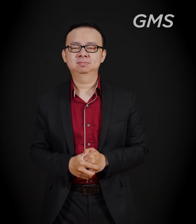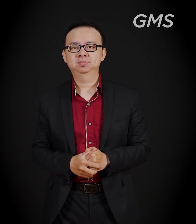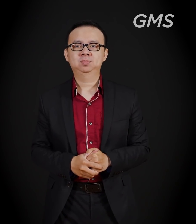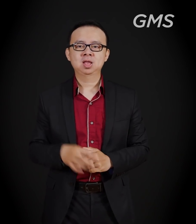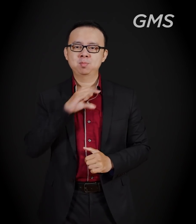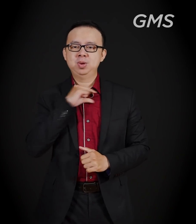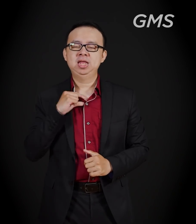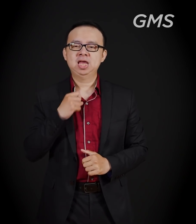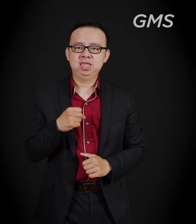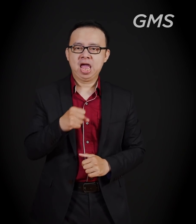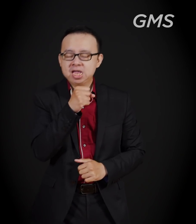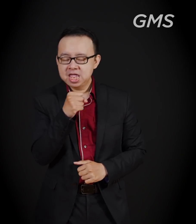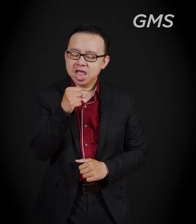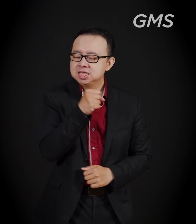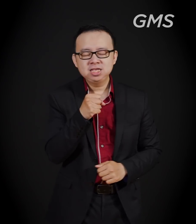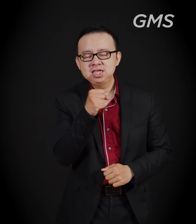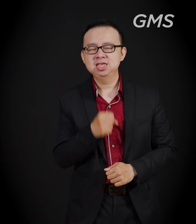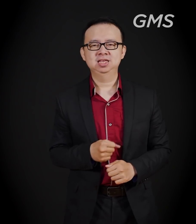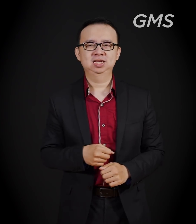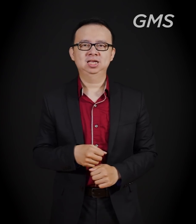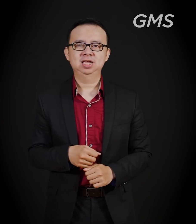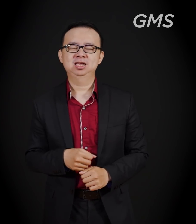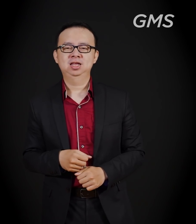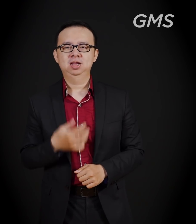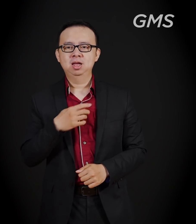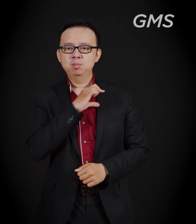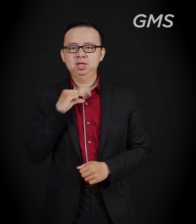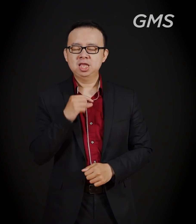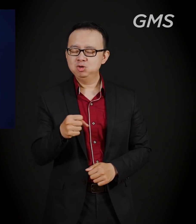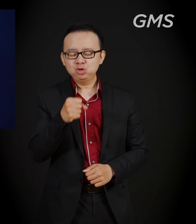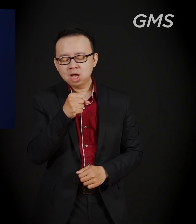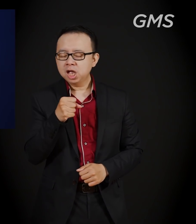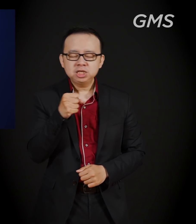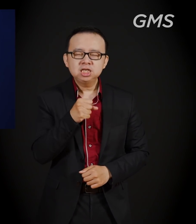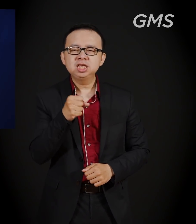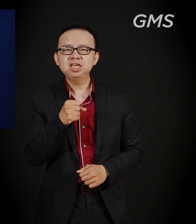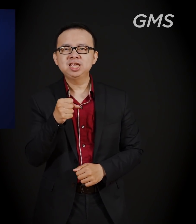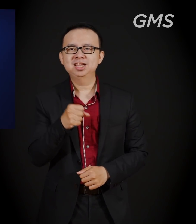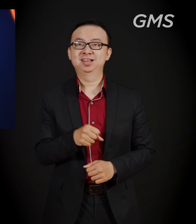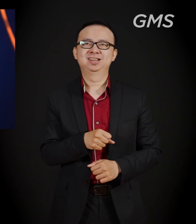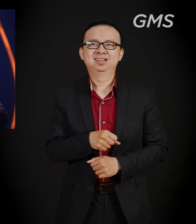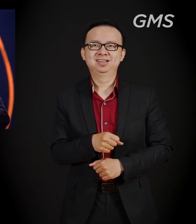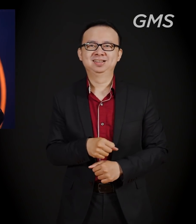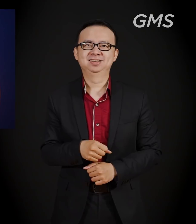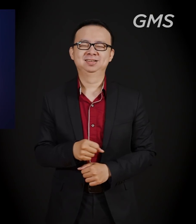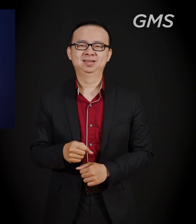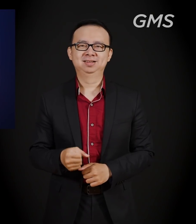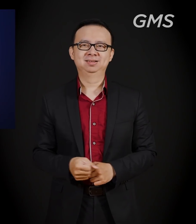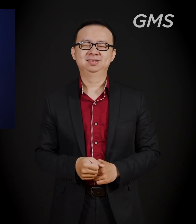Monggo-monggo masamin derek Gusti. Monggo samin derek Gusti. Ya kan? Nah,